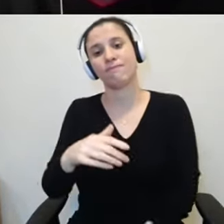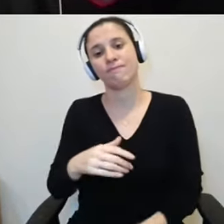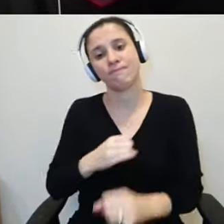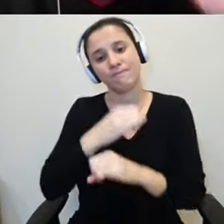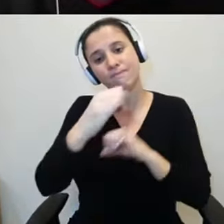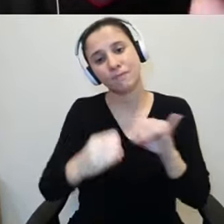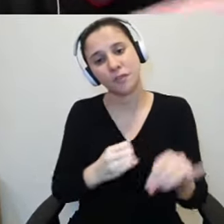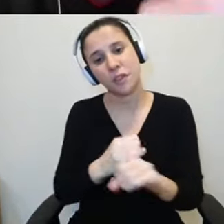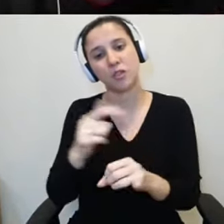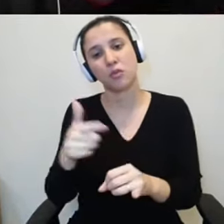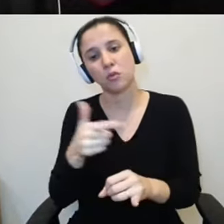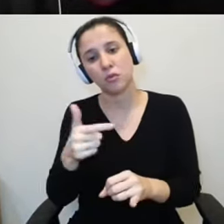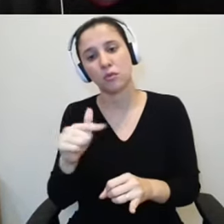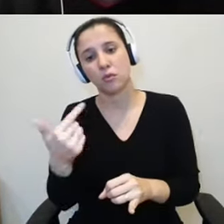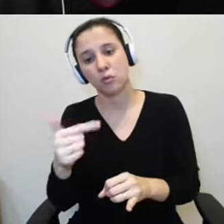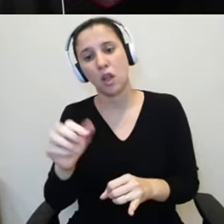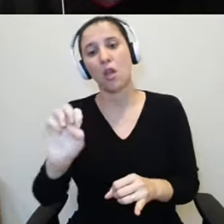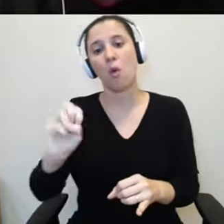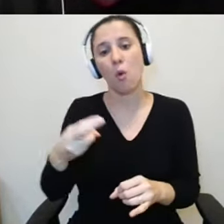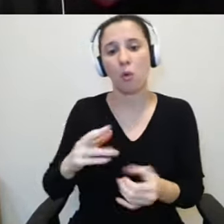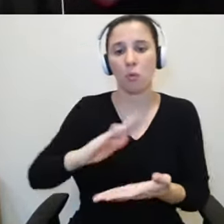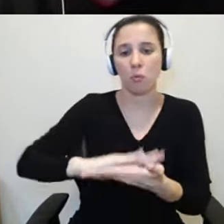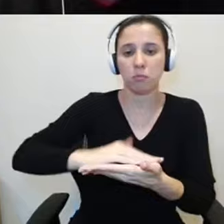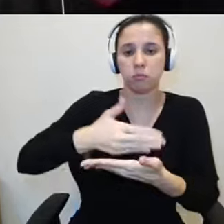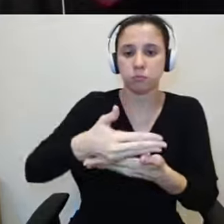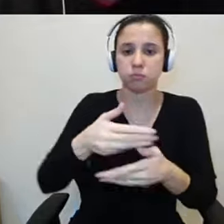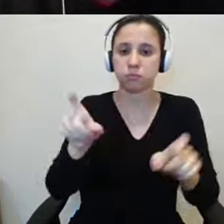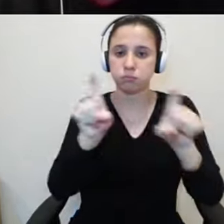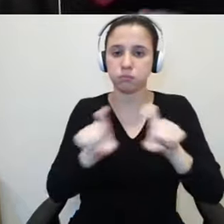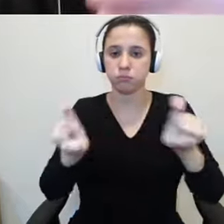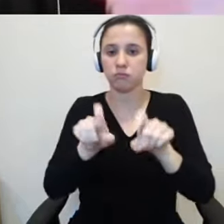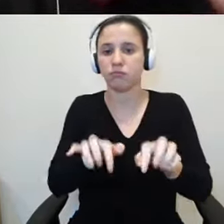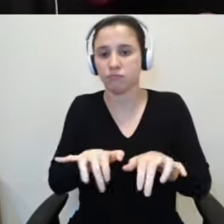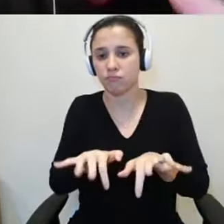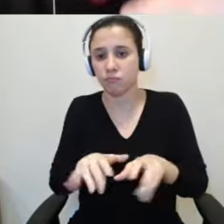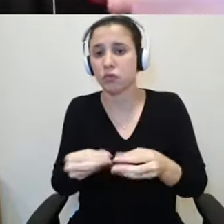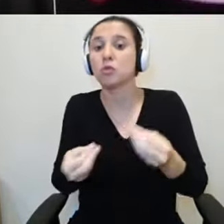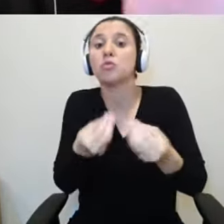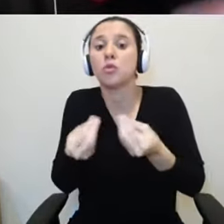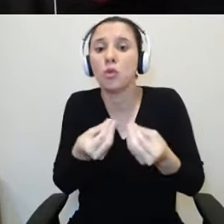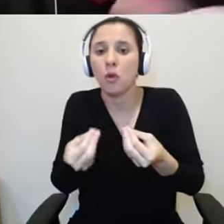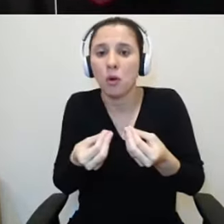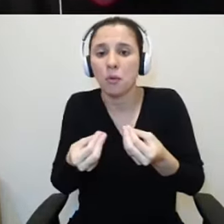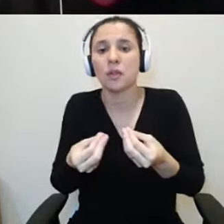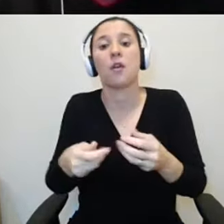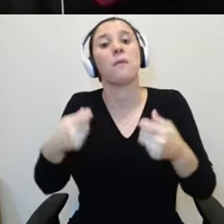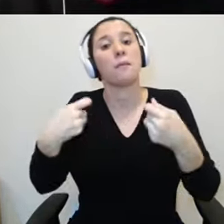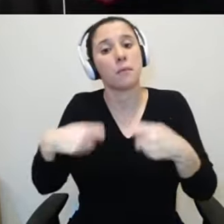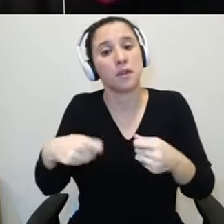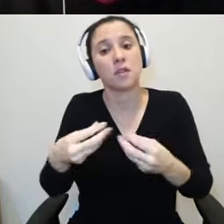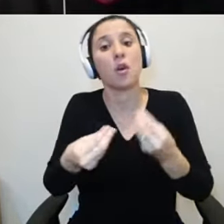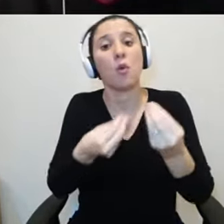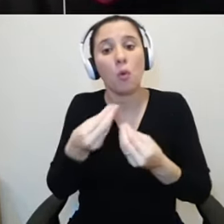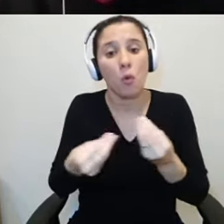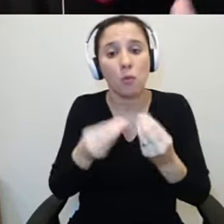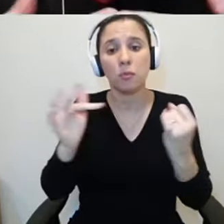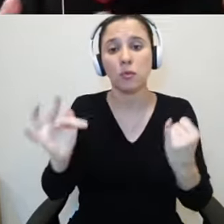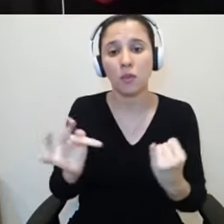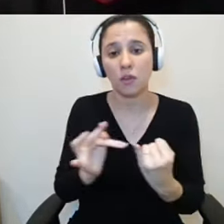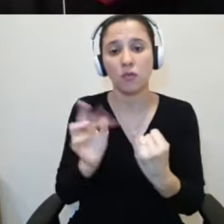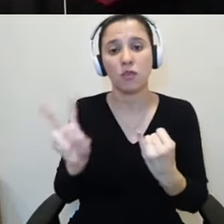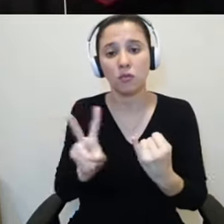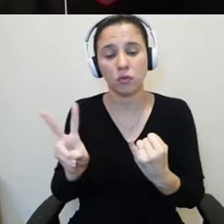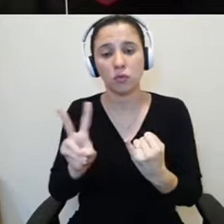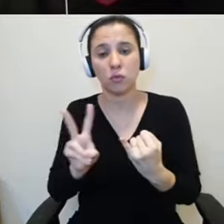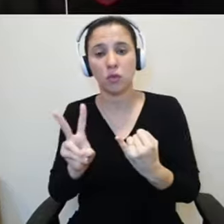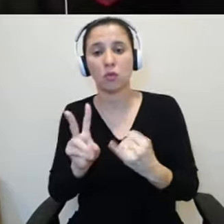computador, e é essencial que ele tenha computador para executar as atividades. Então, é necessário que a gente faça isso. Então, assim, acabou